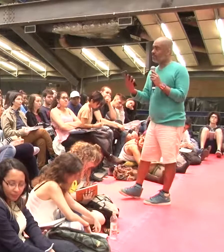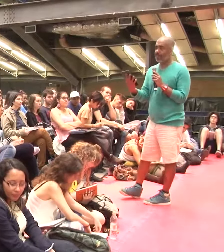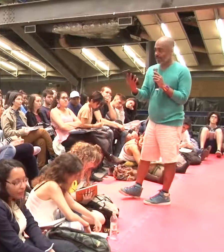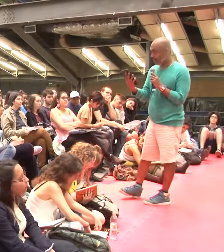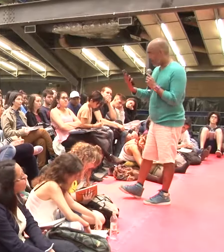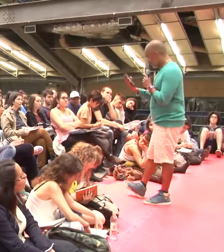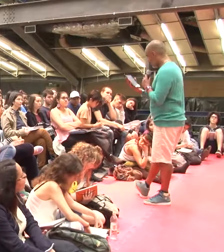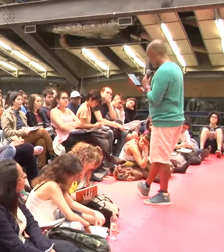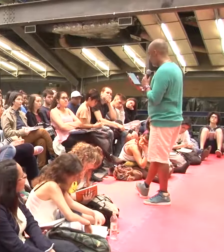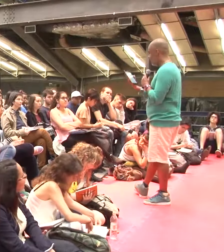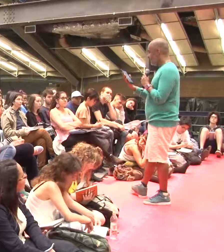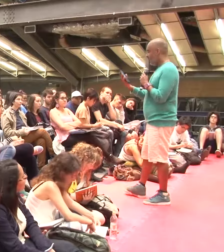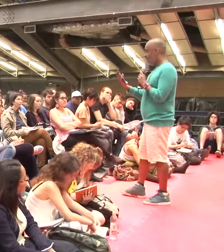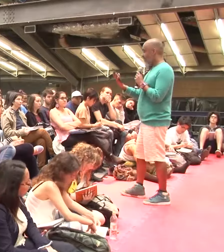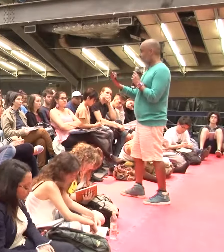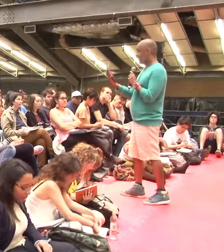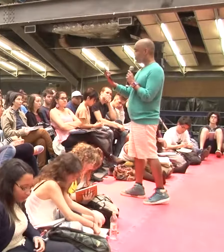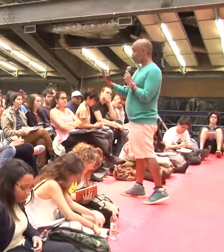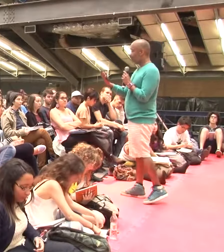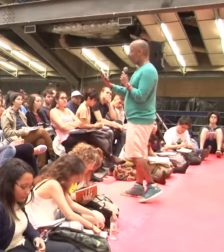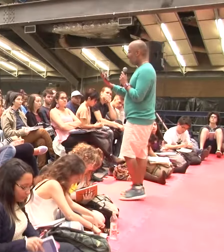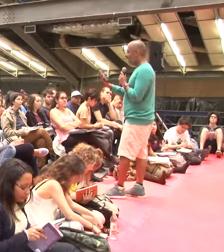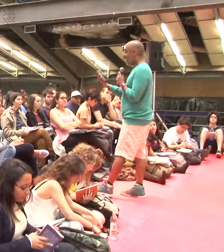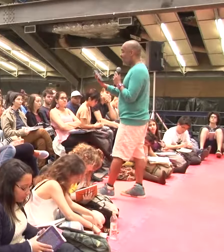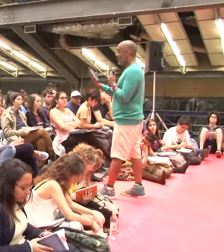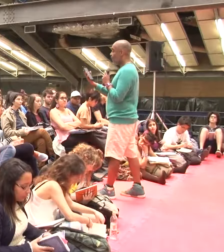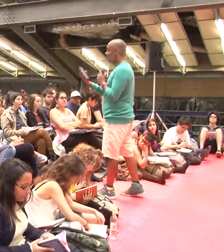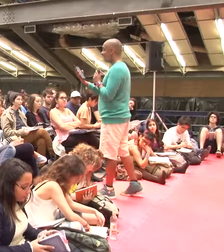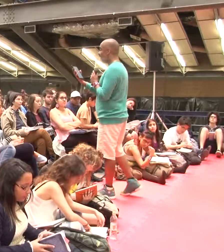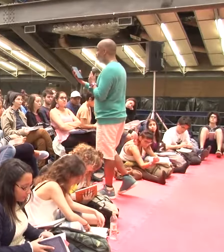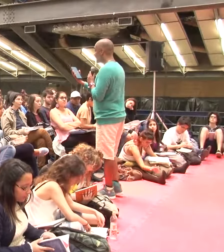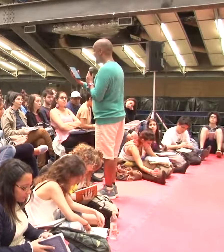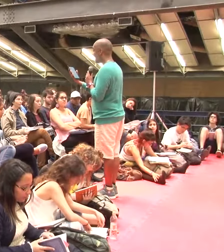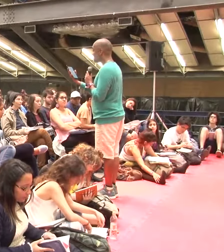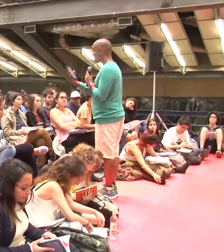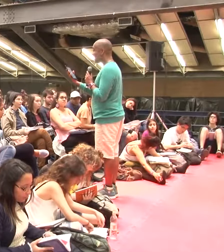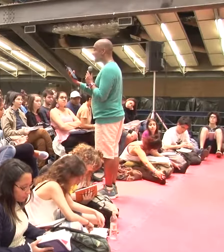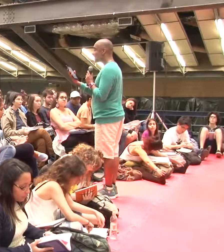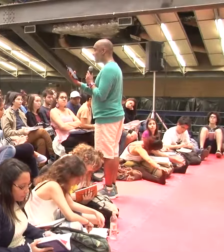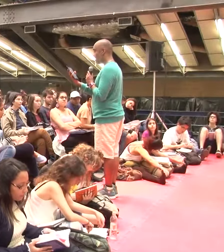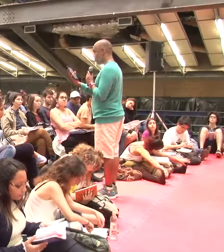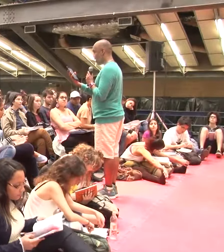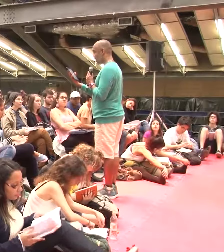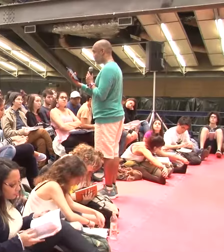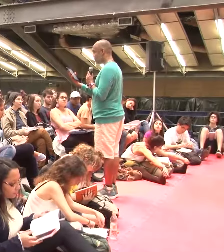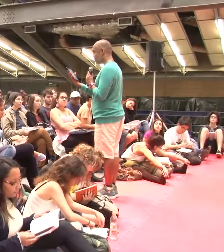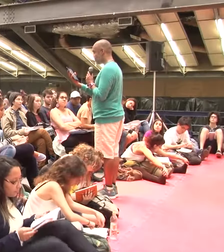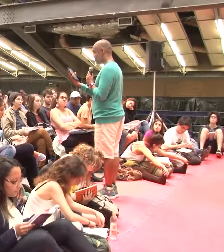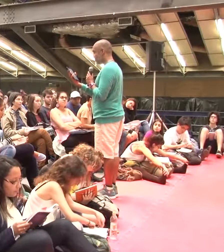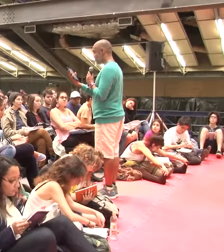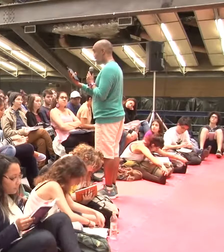Cansada de subir aquele morro todo, né? Vai dizer assim: na doce tranquilidade daquela sombra morna,